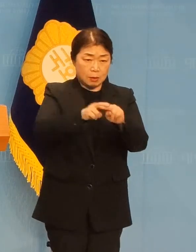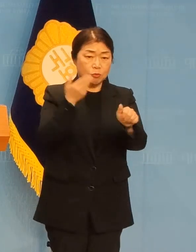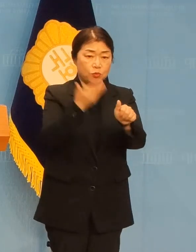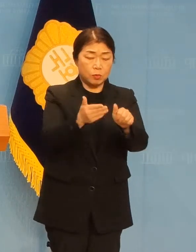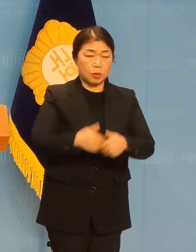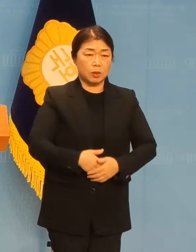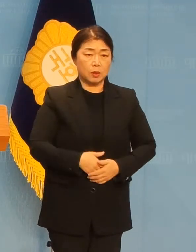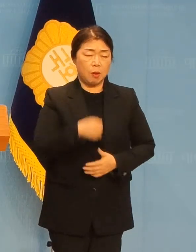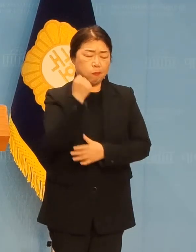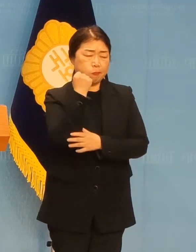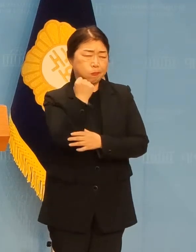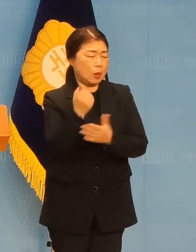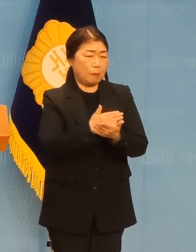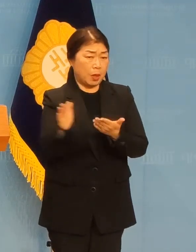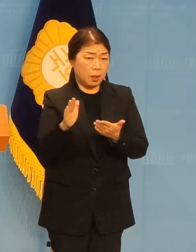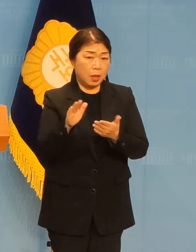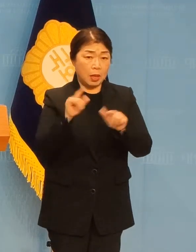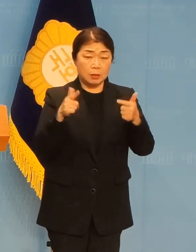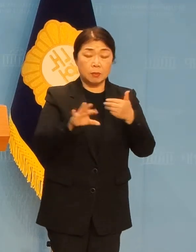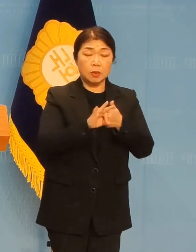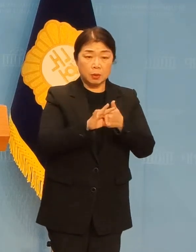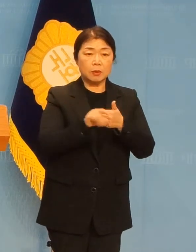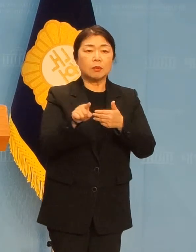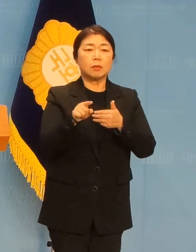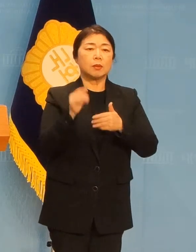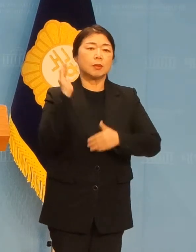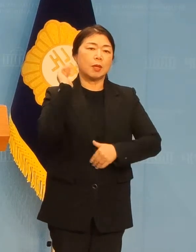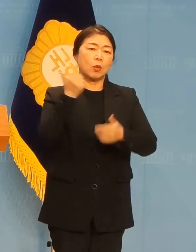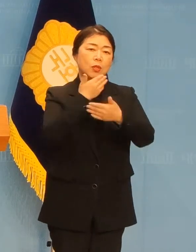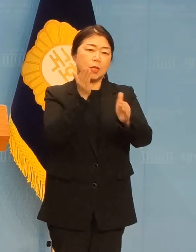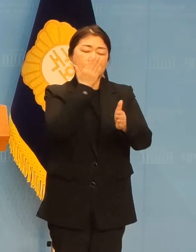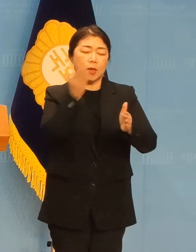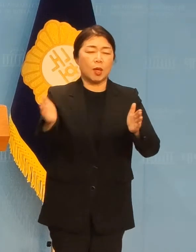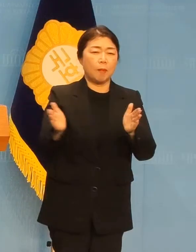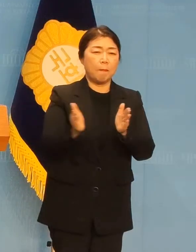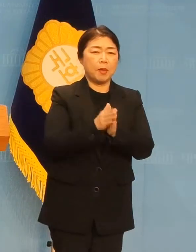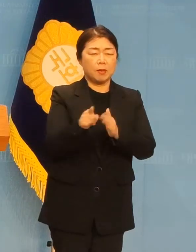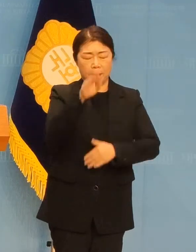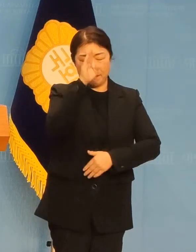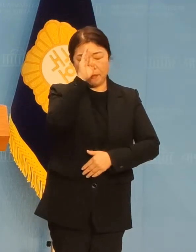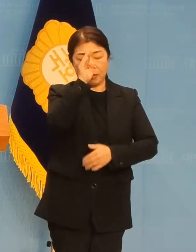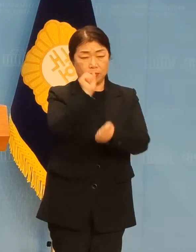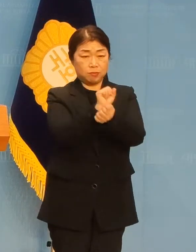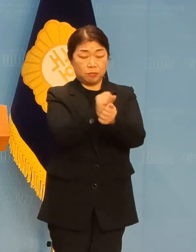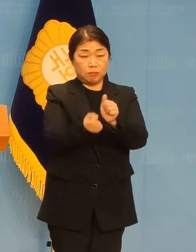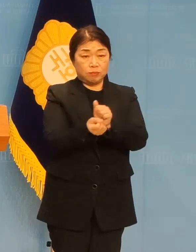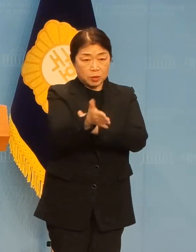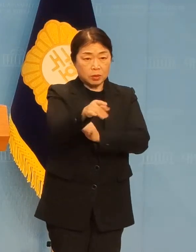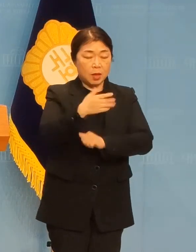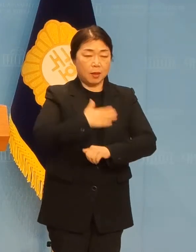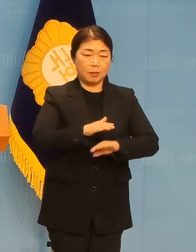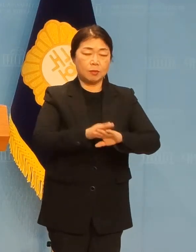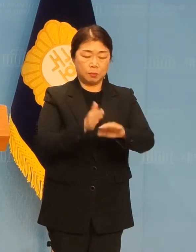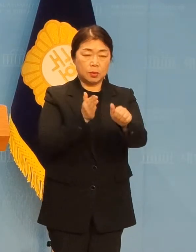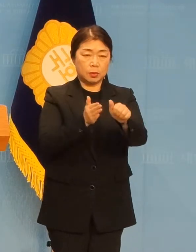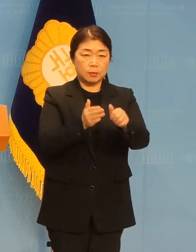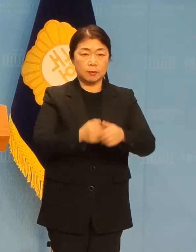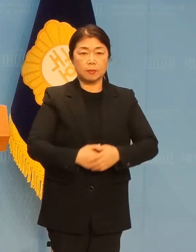썩은 구름을 도려내지 않는다면 대통령실 전체가 병든다는 사실을 잊지 마시기